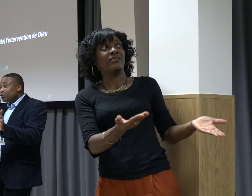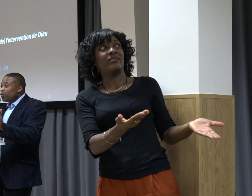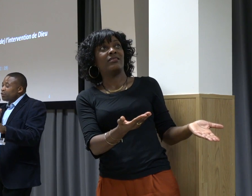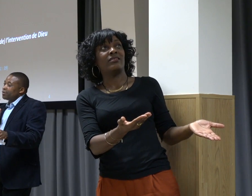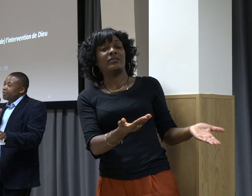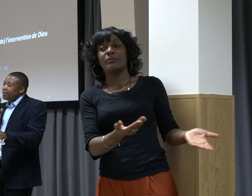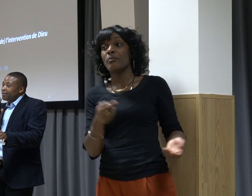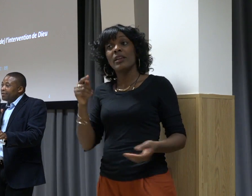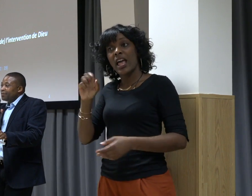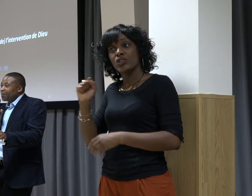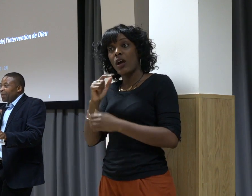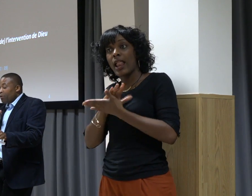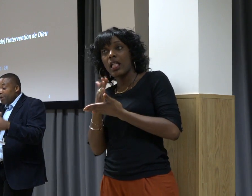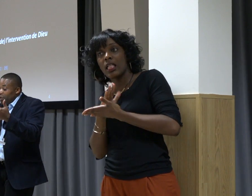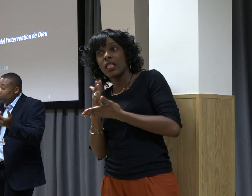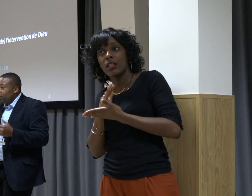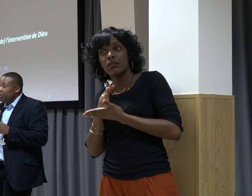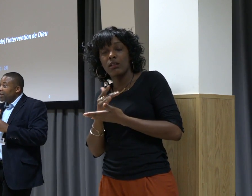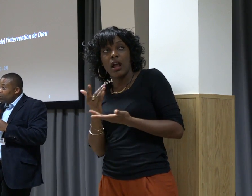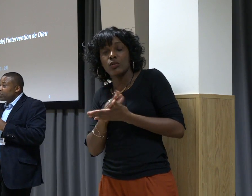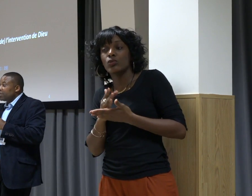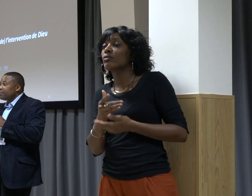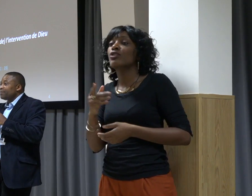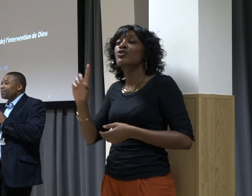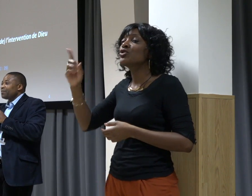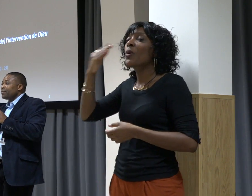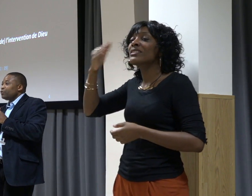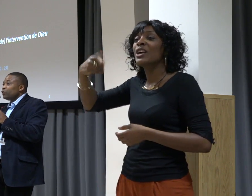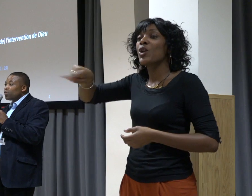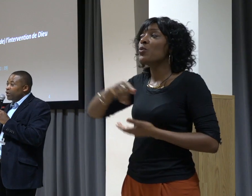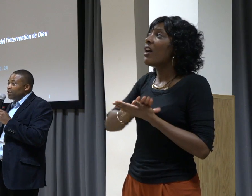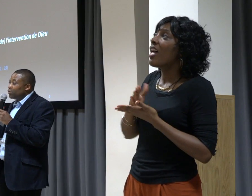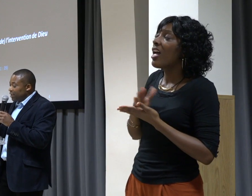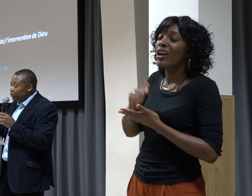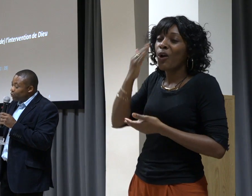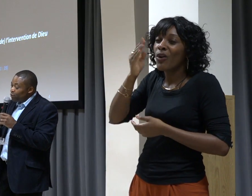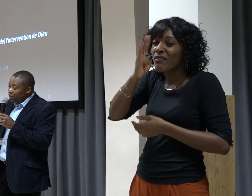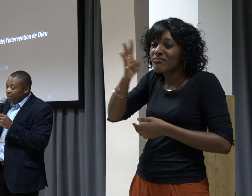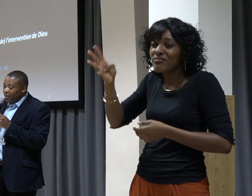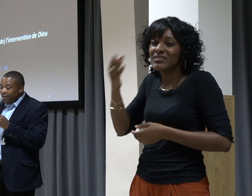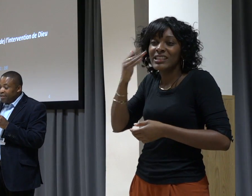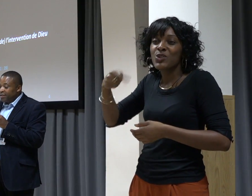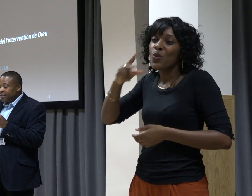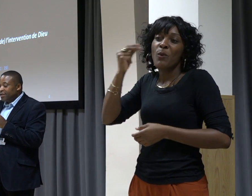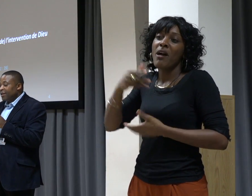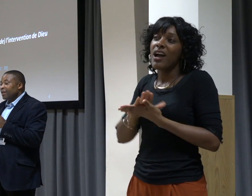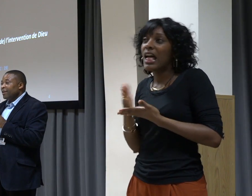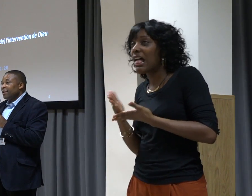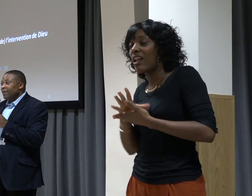Et ce doute, croyez-moi, Dieu en est conscient. Dieu nous connaît, Dieu sait que ce doute, il